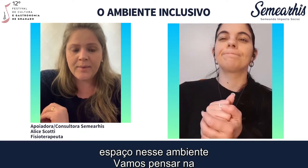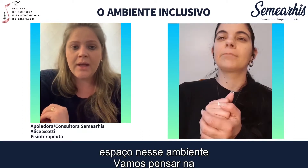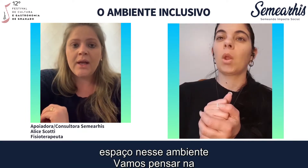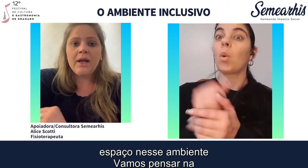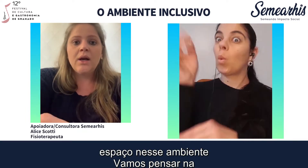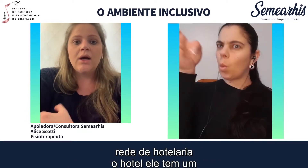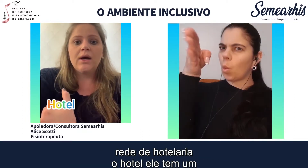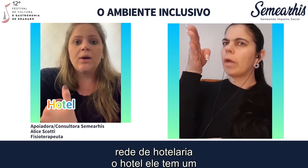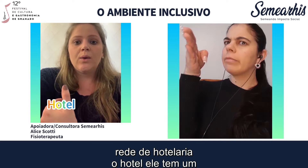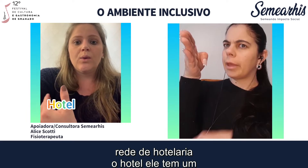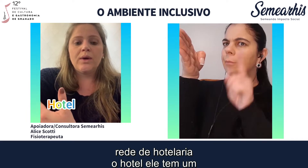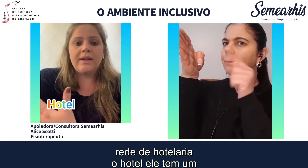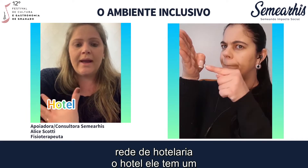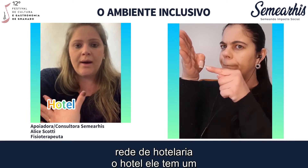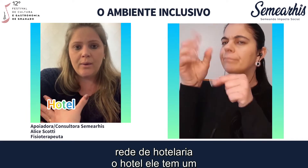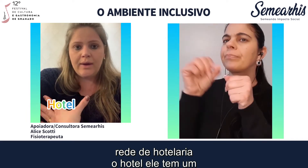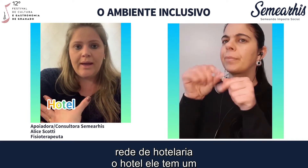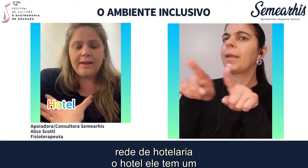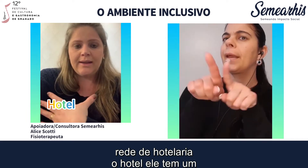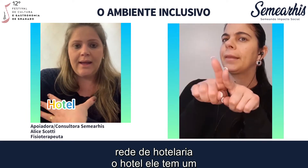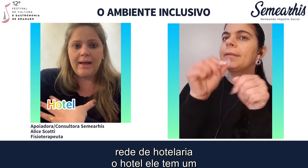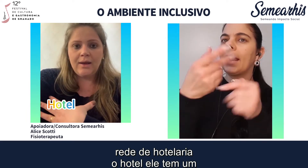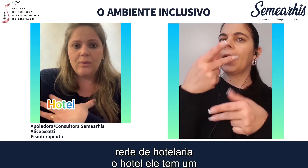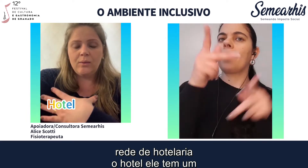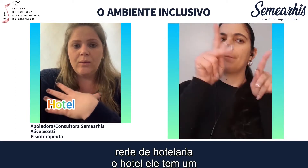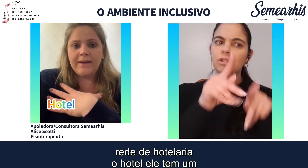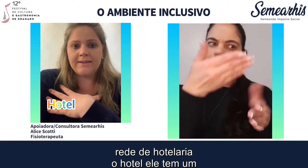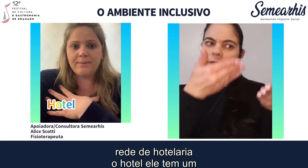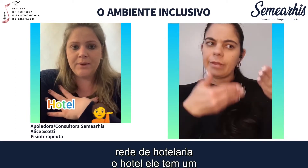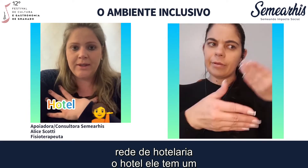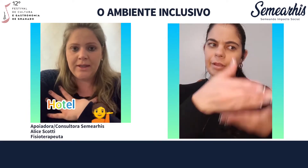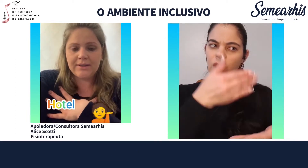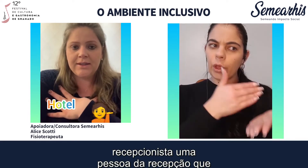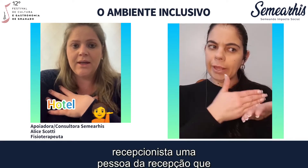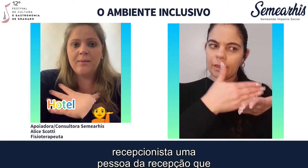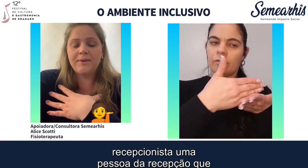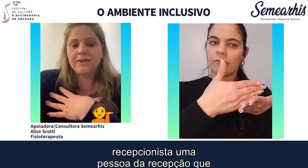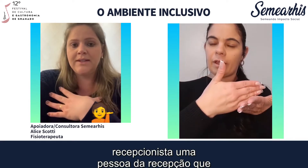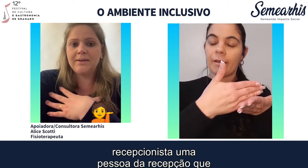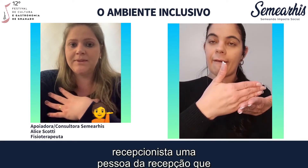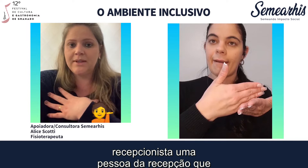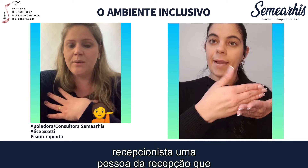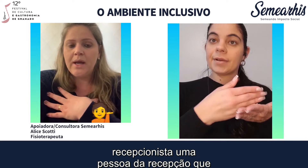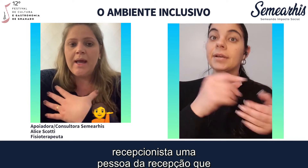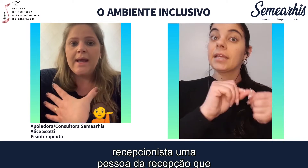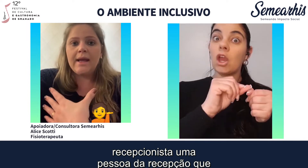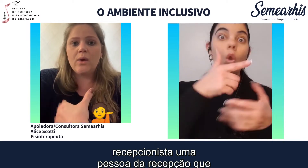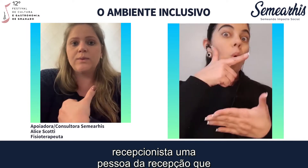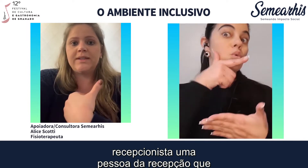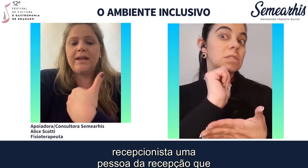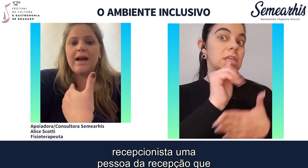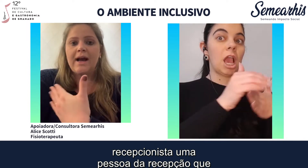hotelaria. O hotel, ele tem um recepcionista, uma pessoa da recepção,